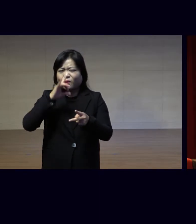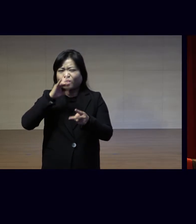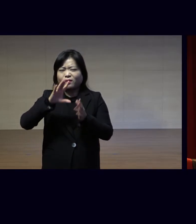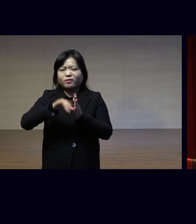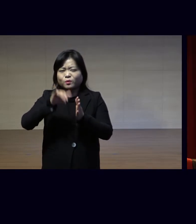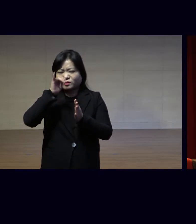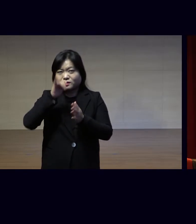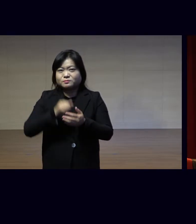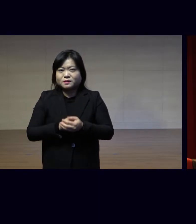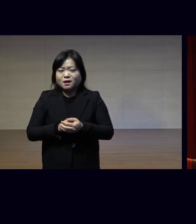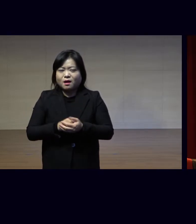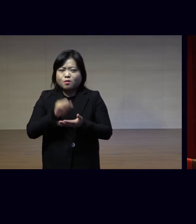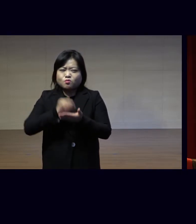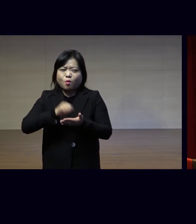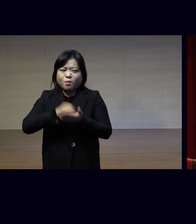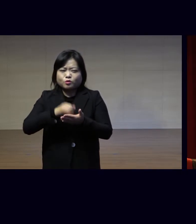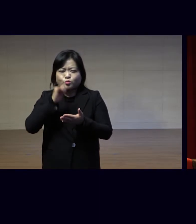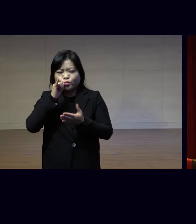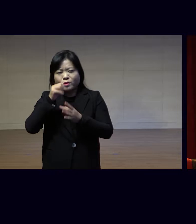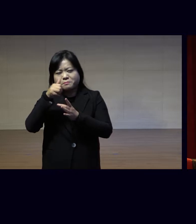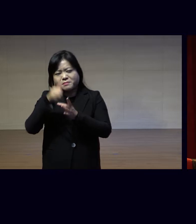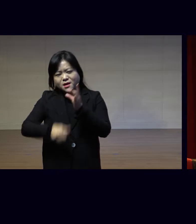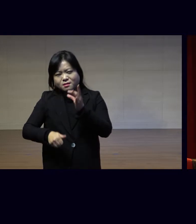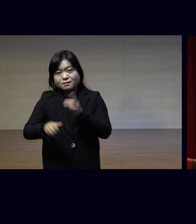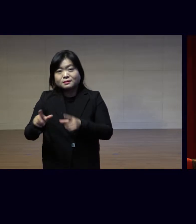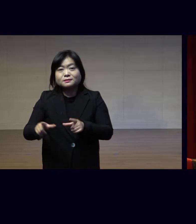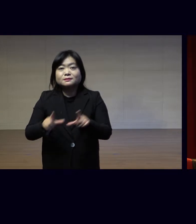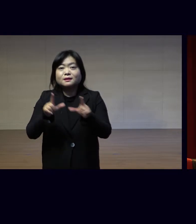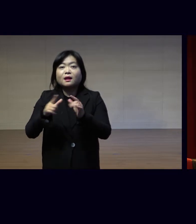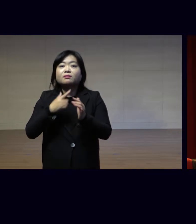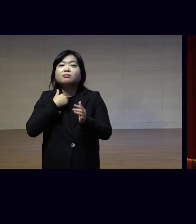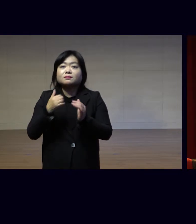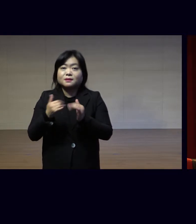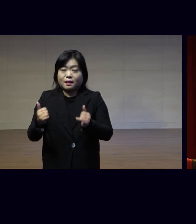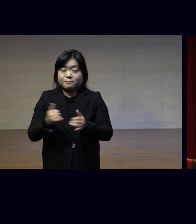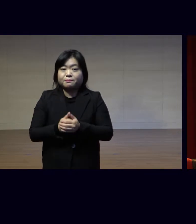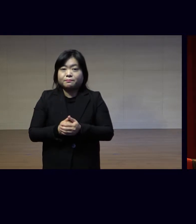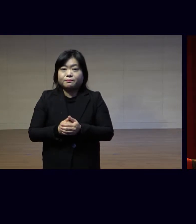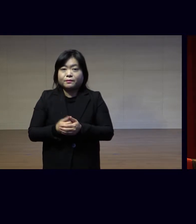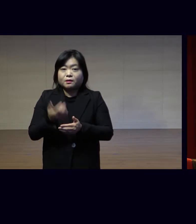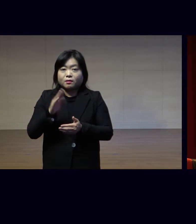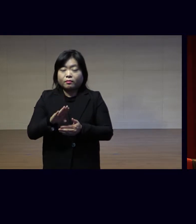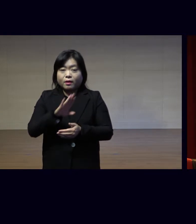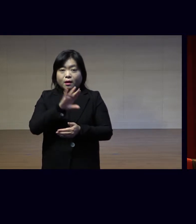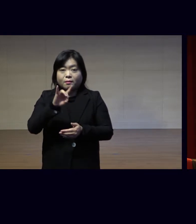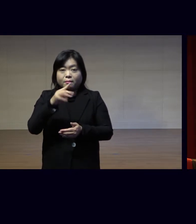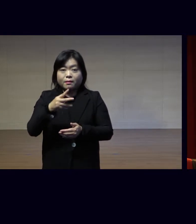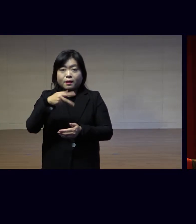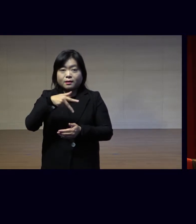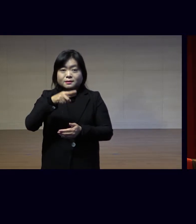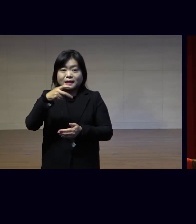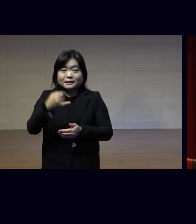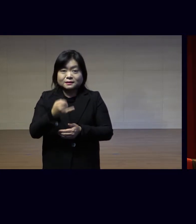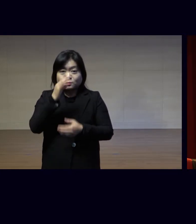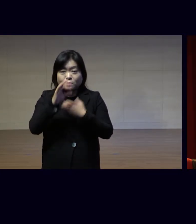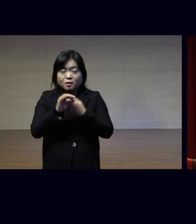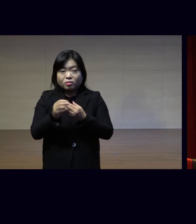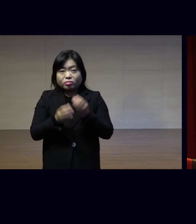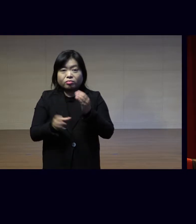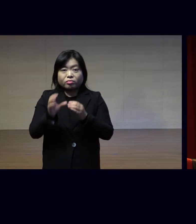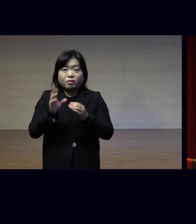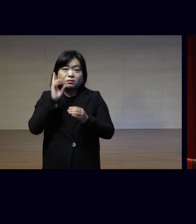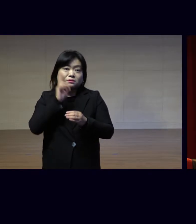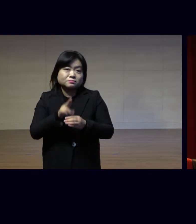있었습니다. 그 도박 중독에 빠져서 그렇게 살았던 사람인데, 근데 거기에 비하면 발자크는 한층 더 좀 더한